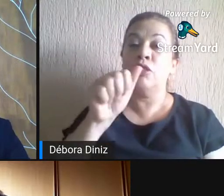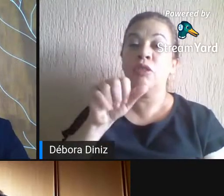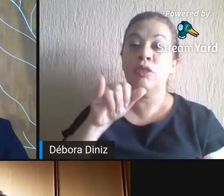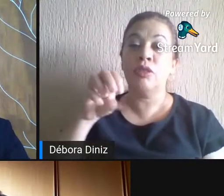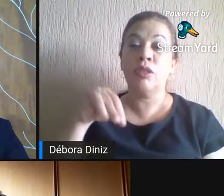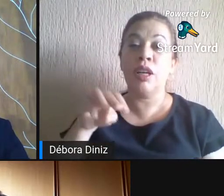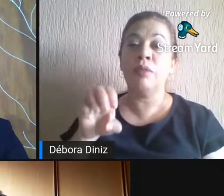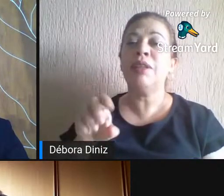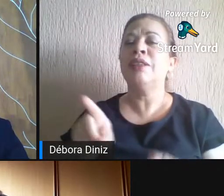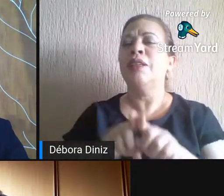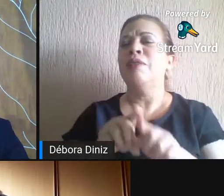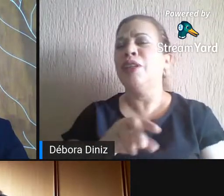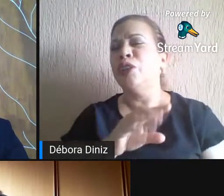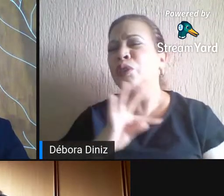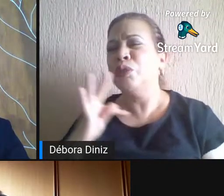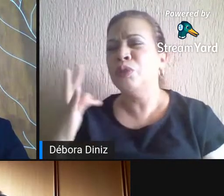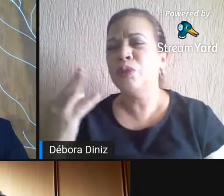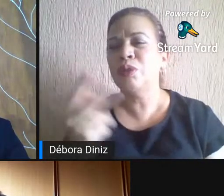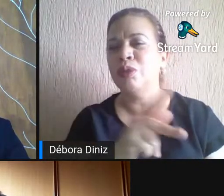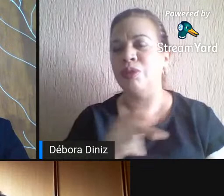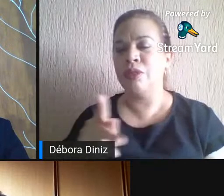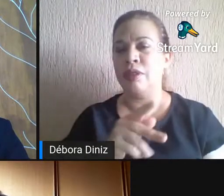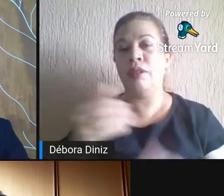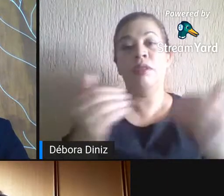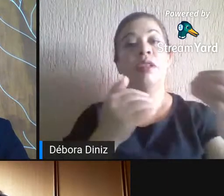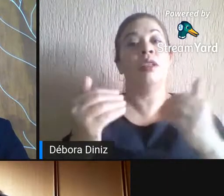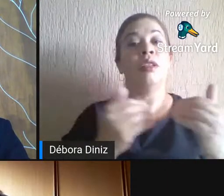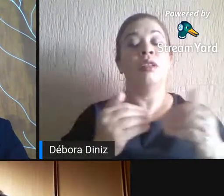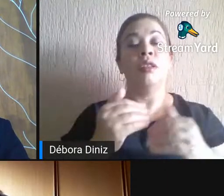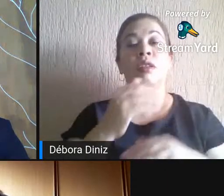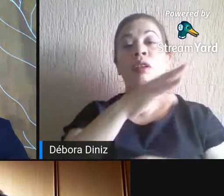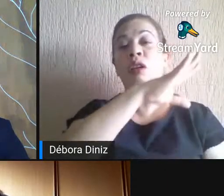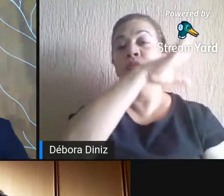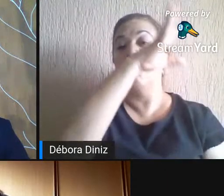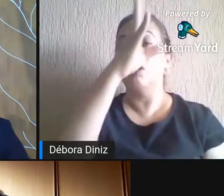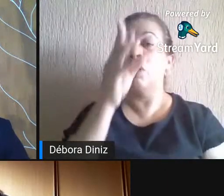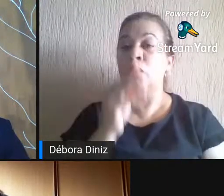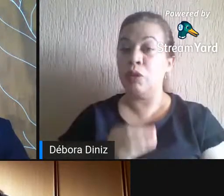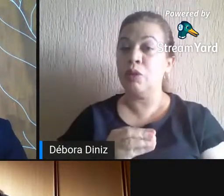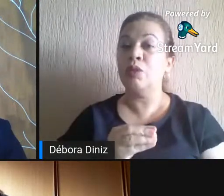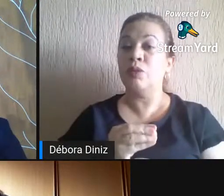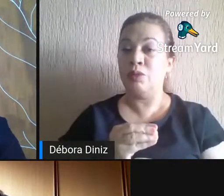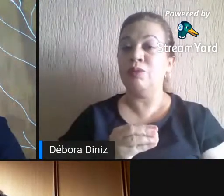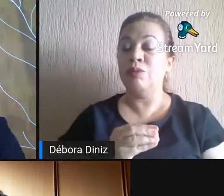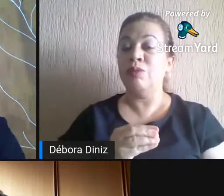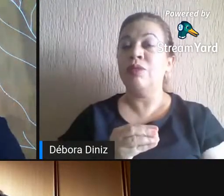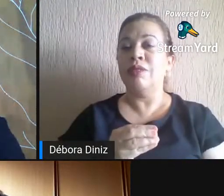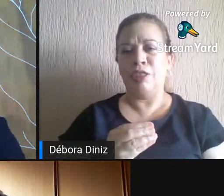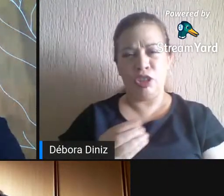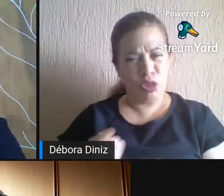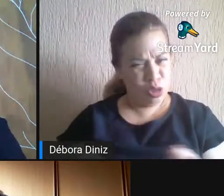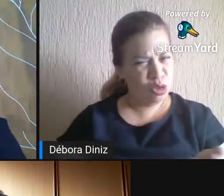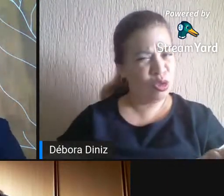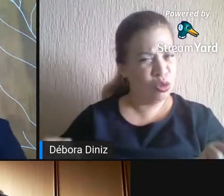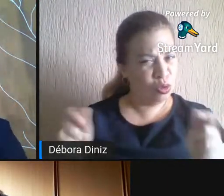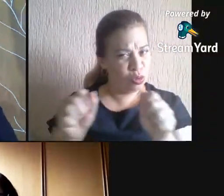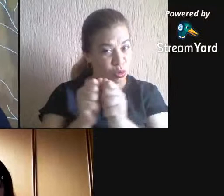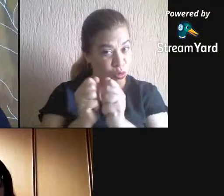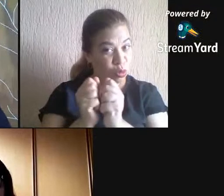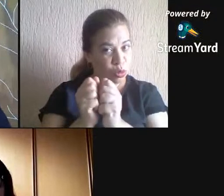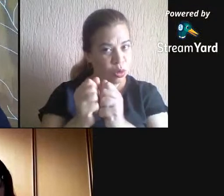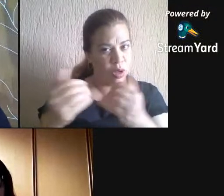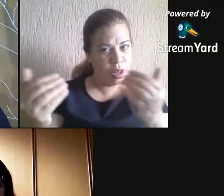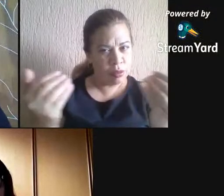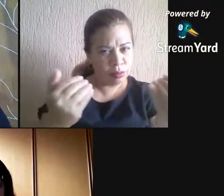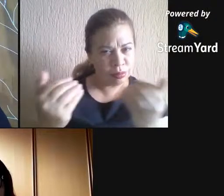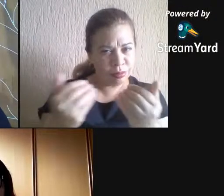os docentes que fazem o PROFEPT, que estamos juntos agora em mais esse desafio, que